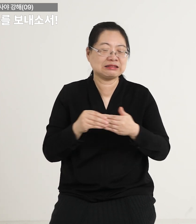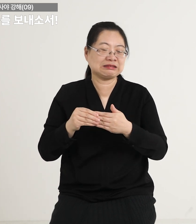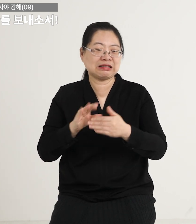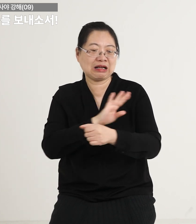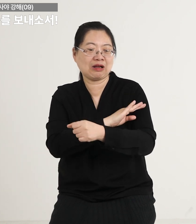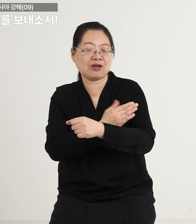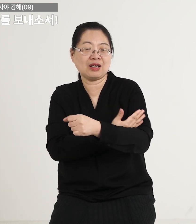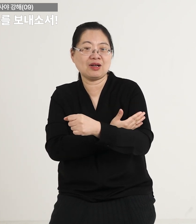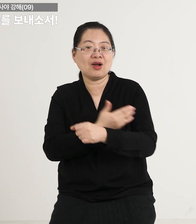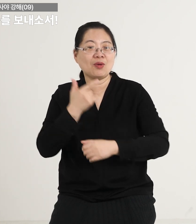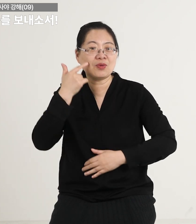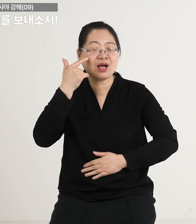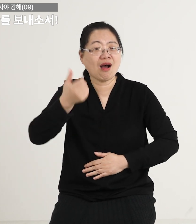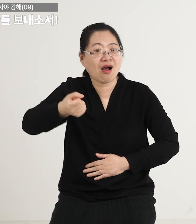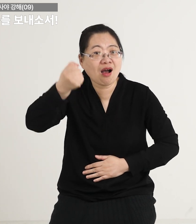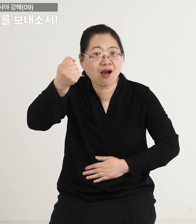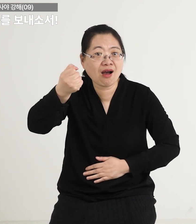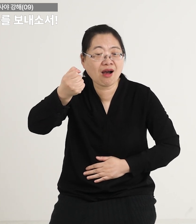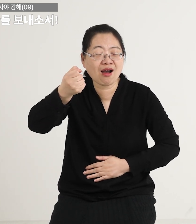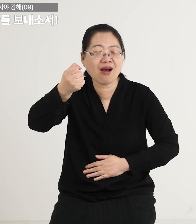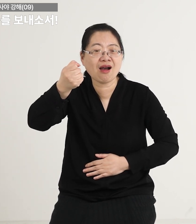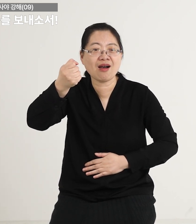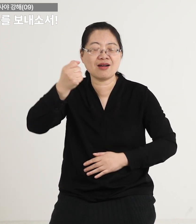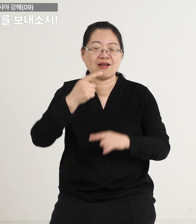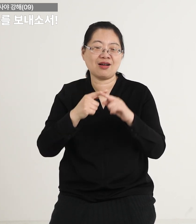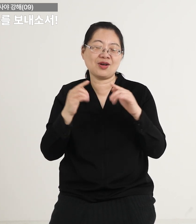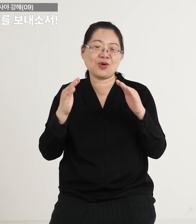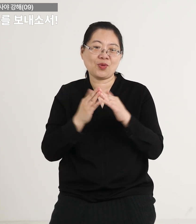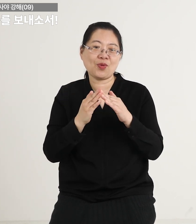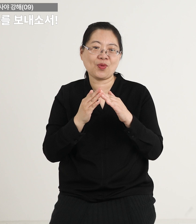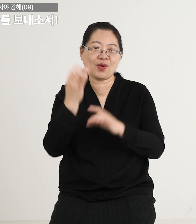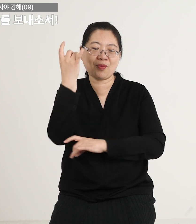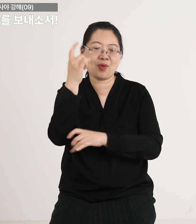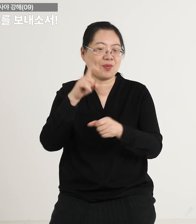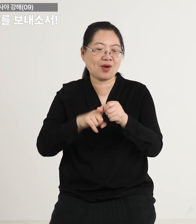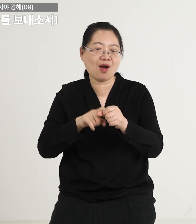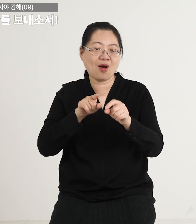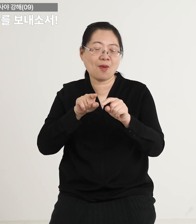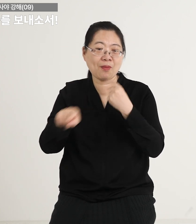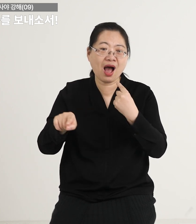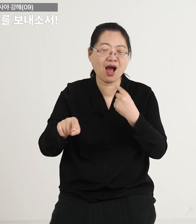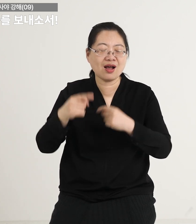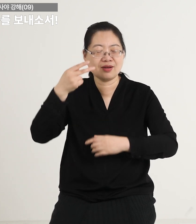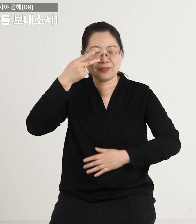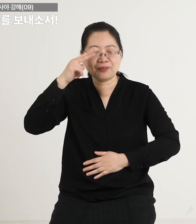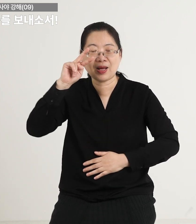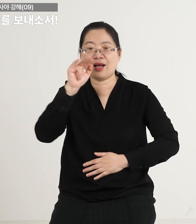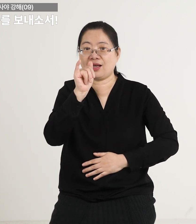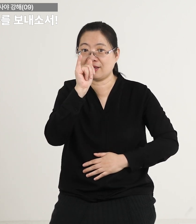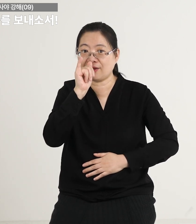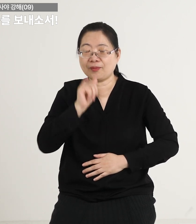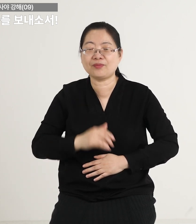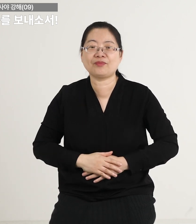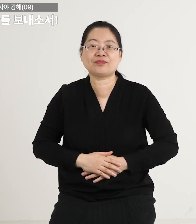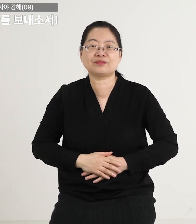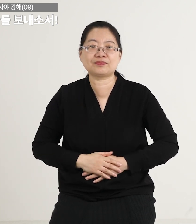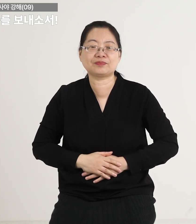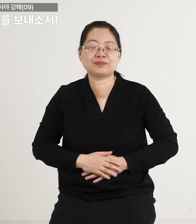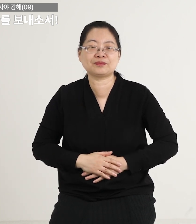리더십을 목사가 가져야 된다고 교회의 본질에 벗어나는 착각들을 하고 있어요.